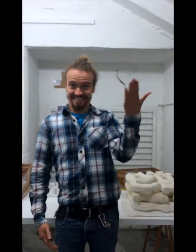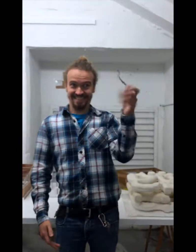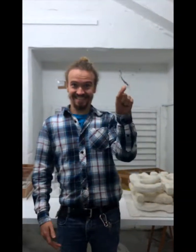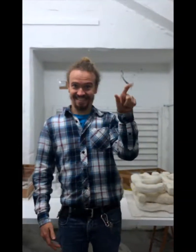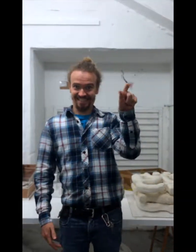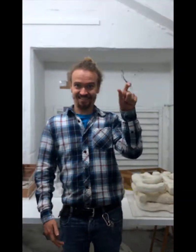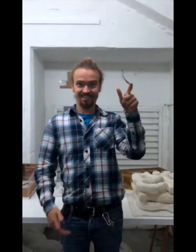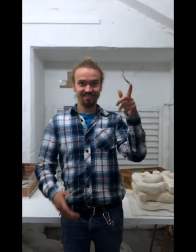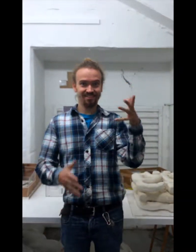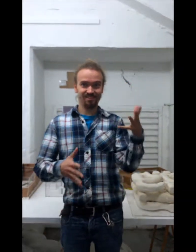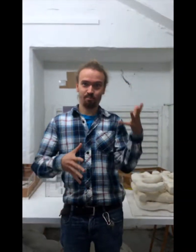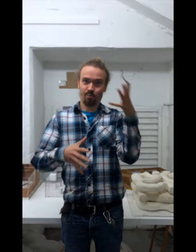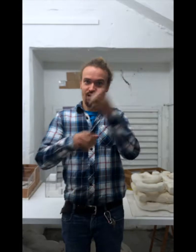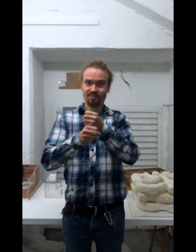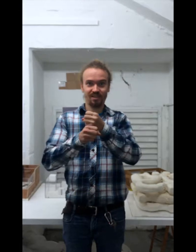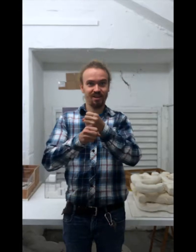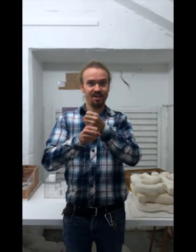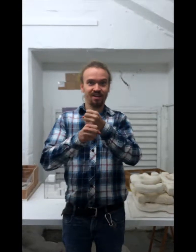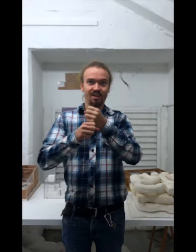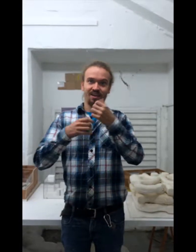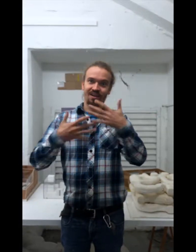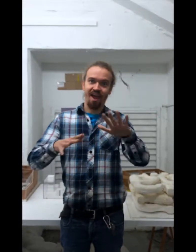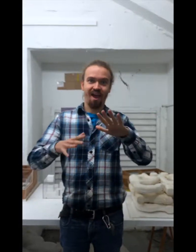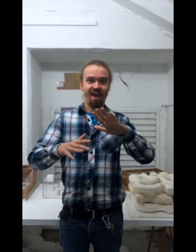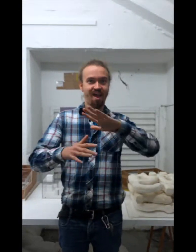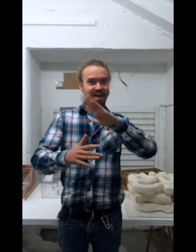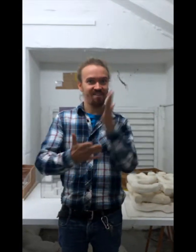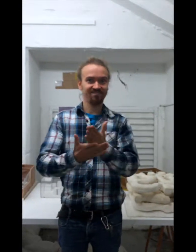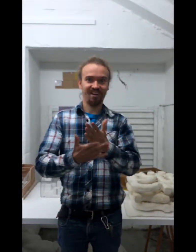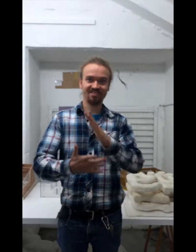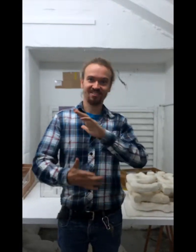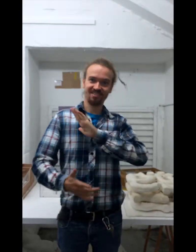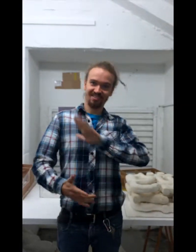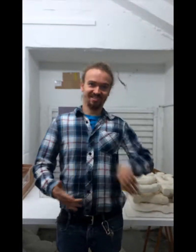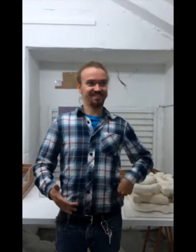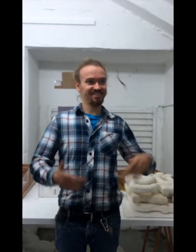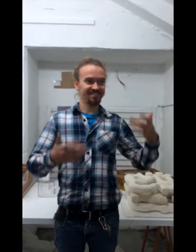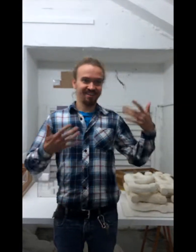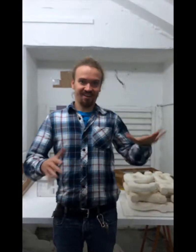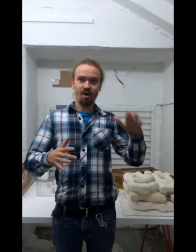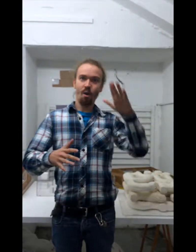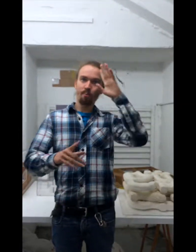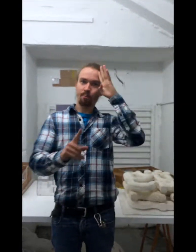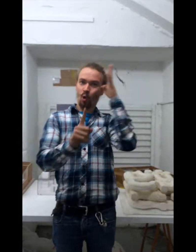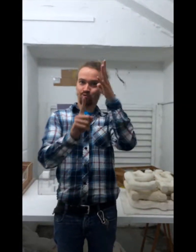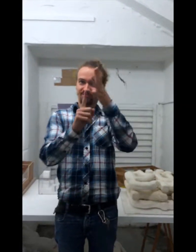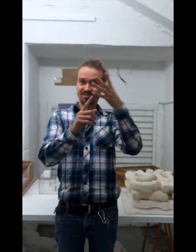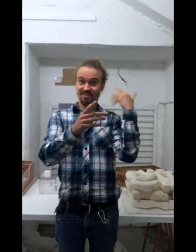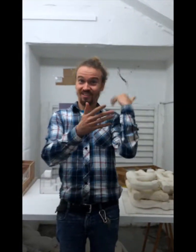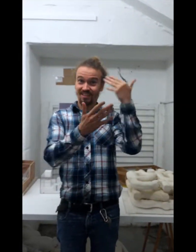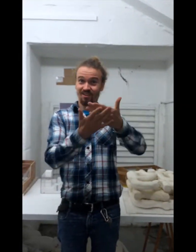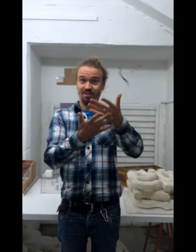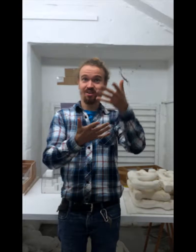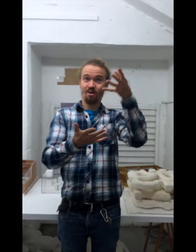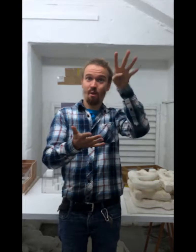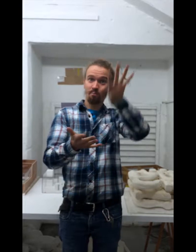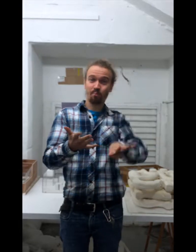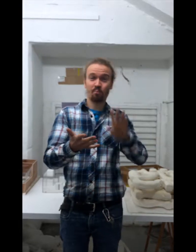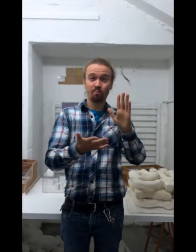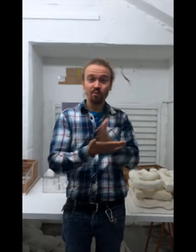Bonjour, vous venez de voir la création de la tour qui arrive en phase finale. Le projet